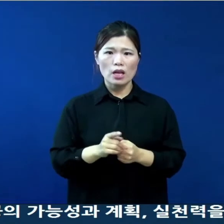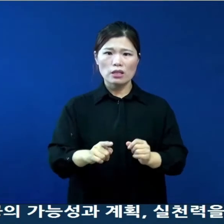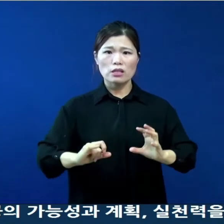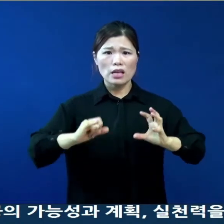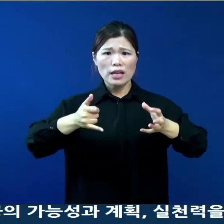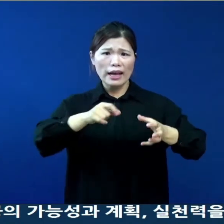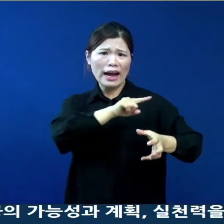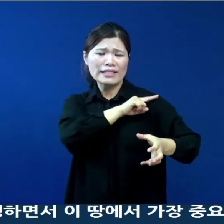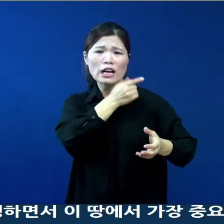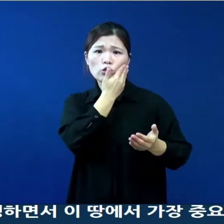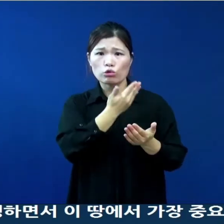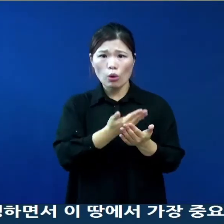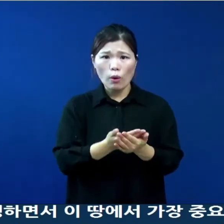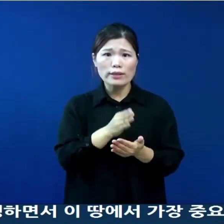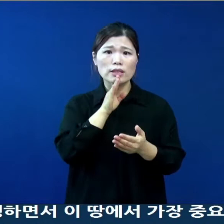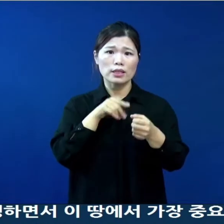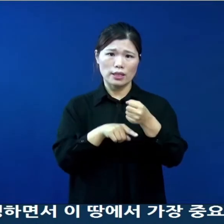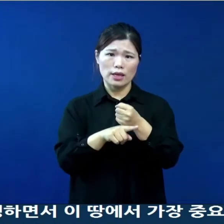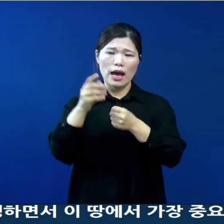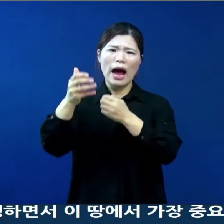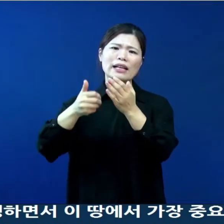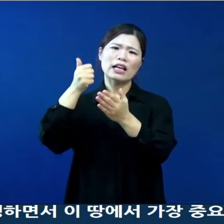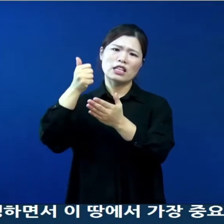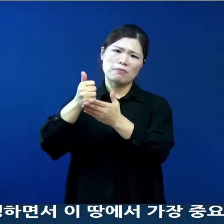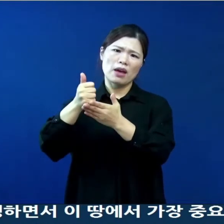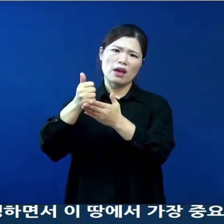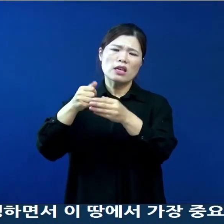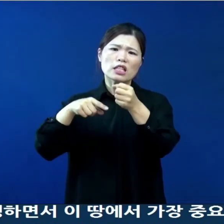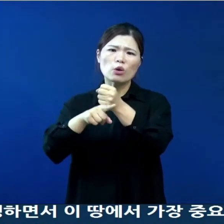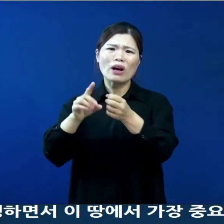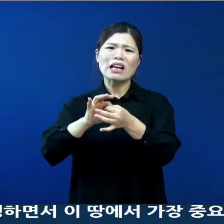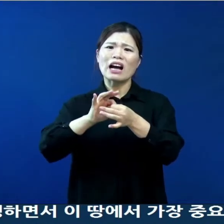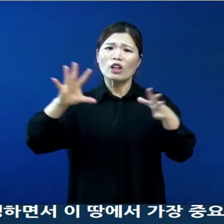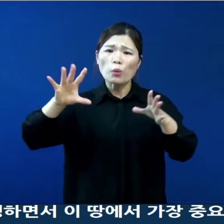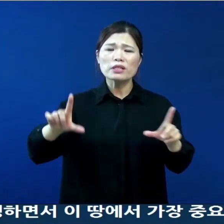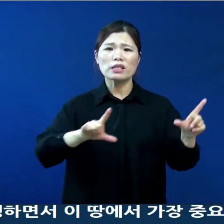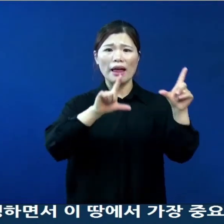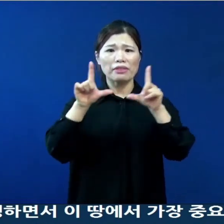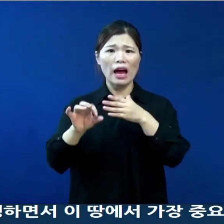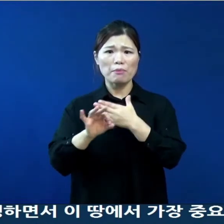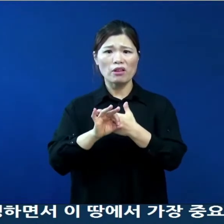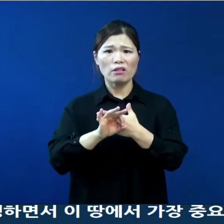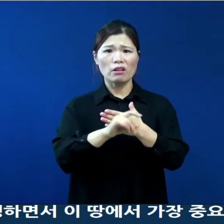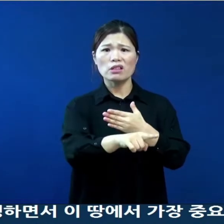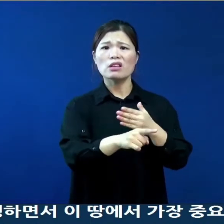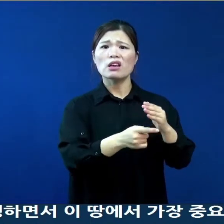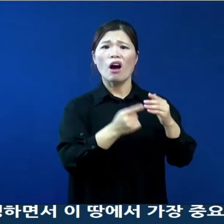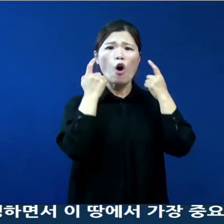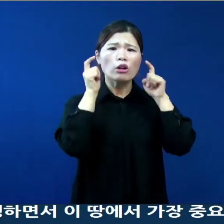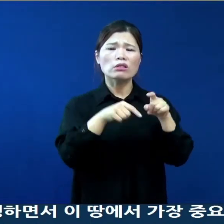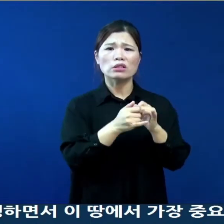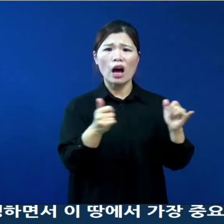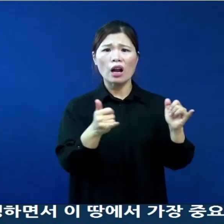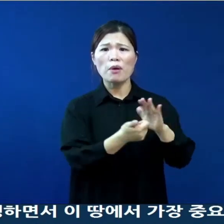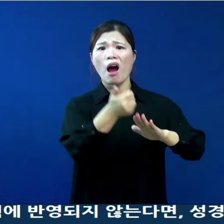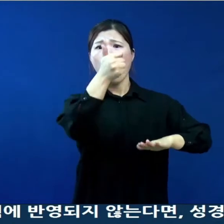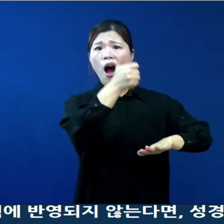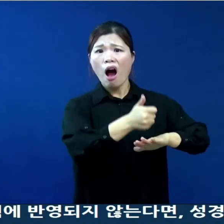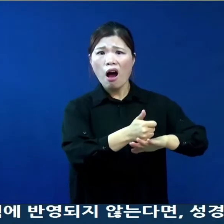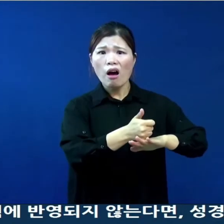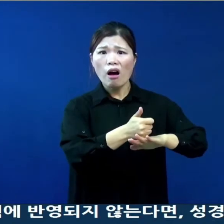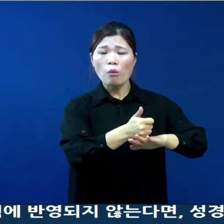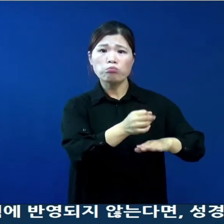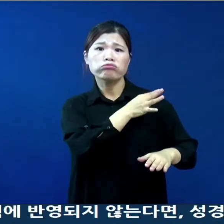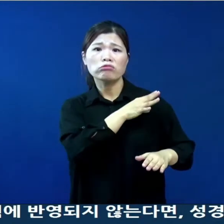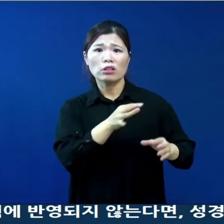중요한 진리인 하나님의 뜻과 상관없이 살아간다면 그 사람의 성공의 여부, 부의 유무와 상관없이 그